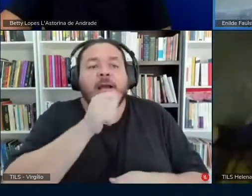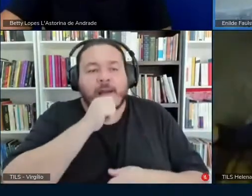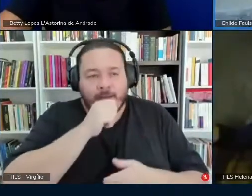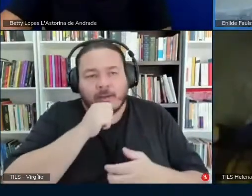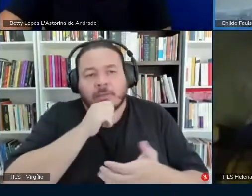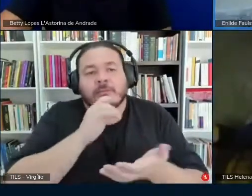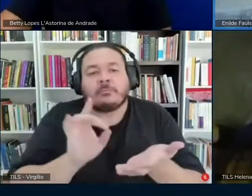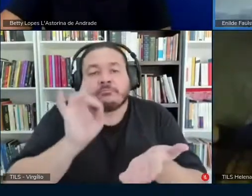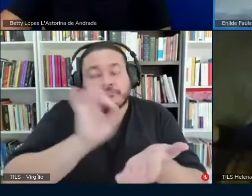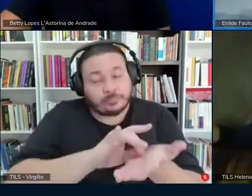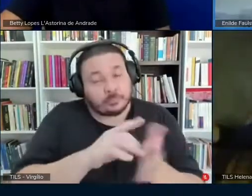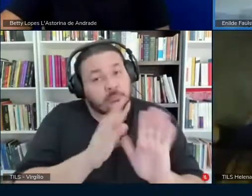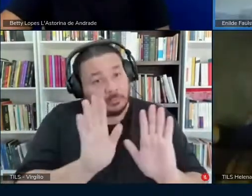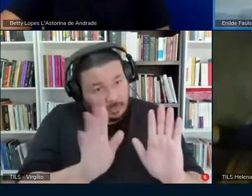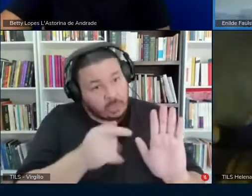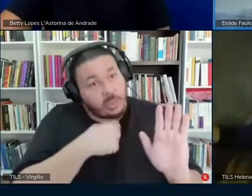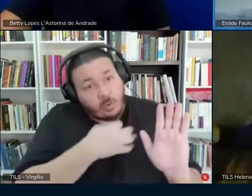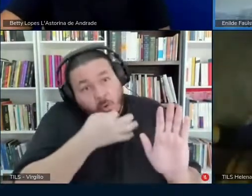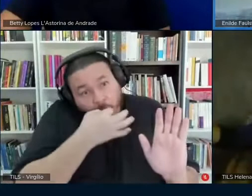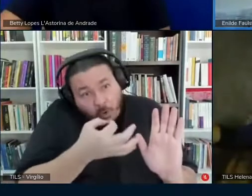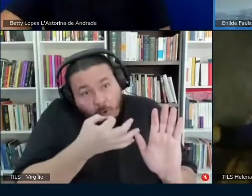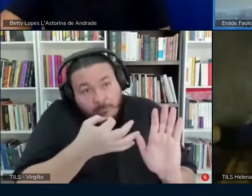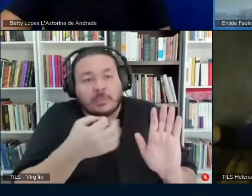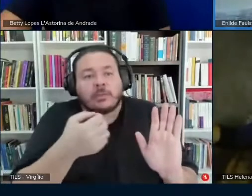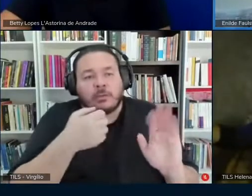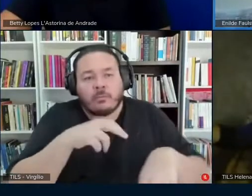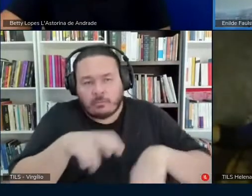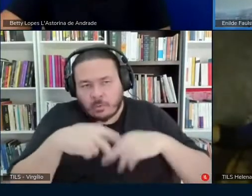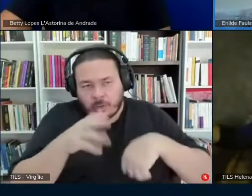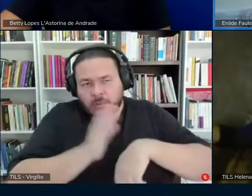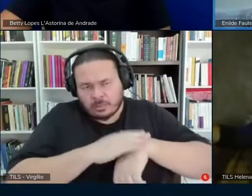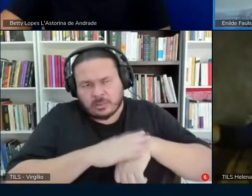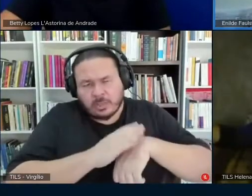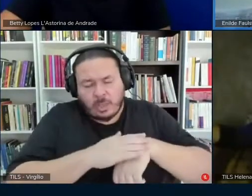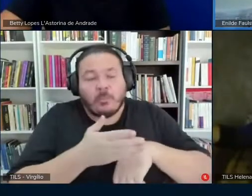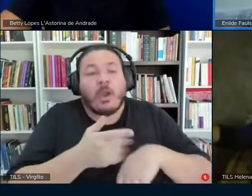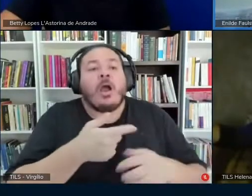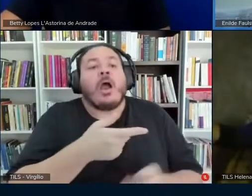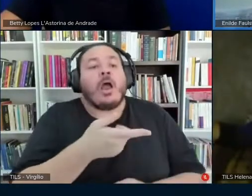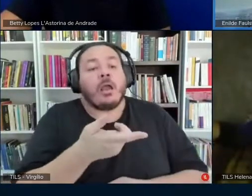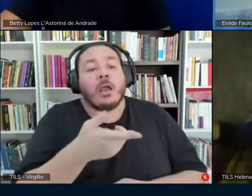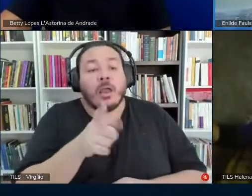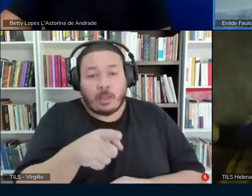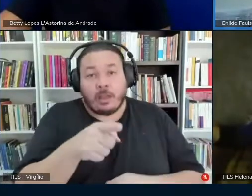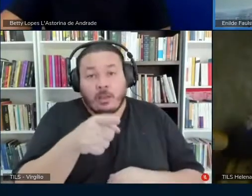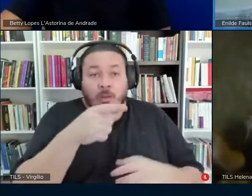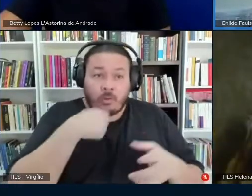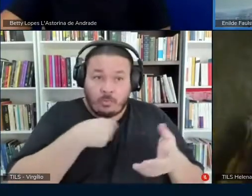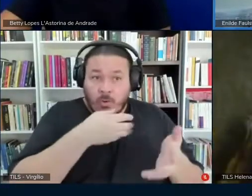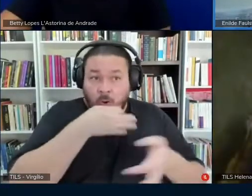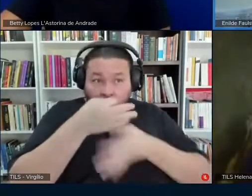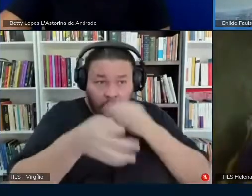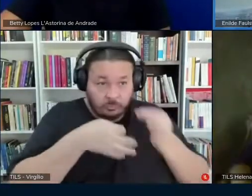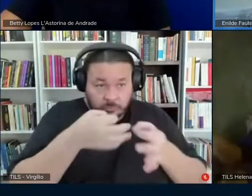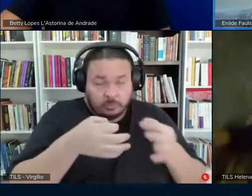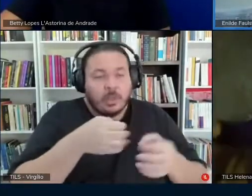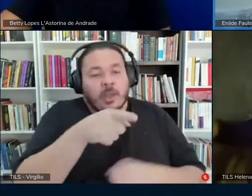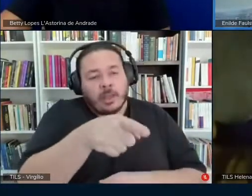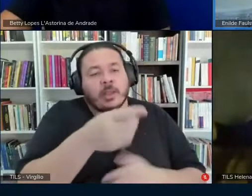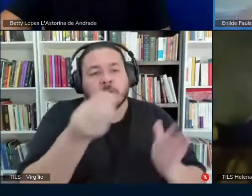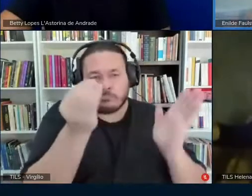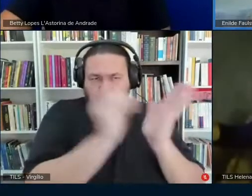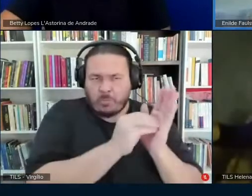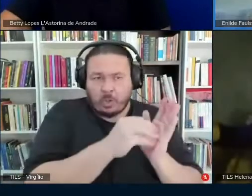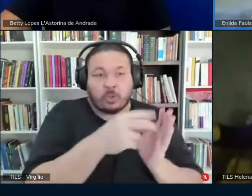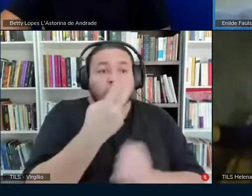eu sugiro, para ganhar tempo, que ele, essas suas observações, ele escreva duas notas